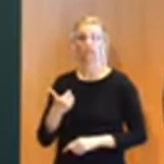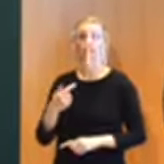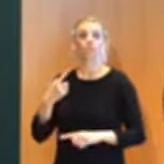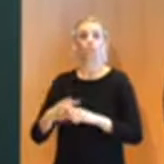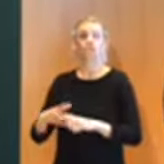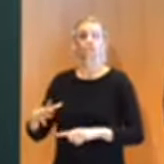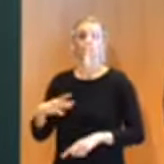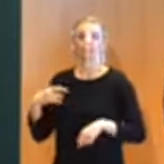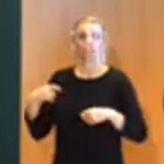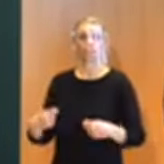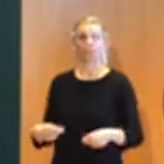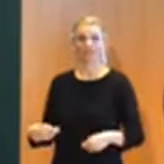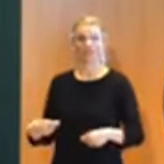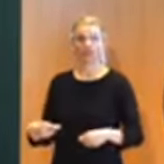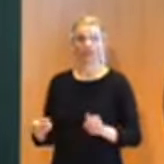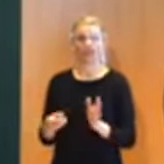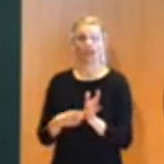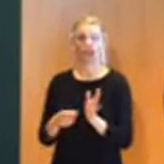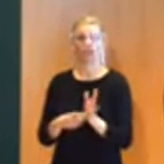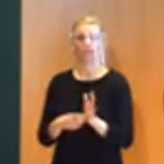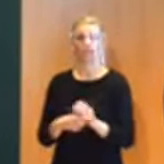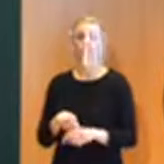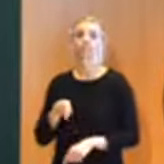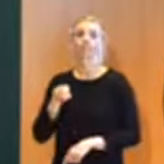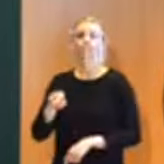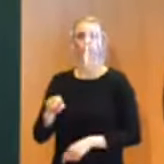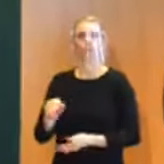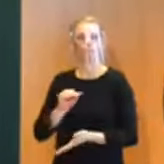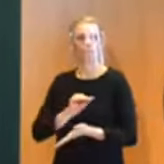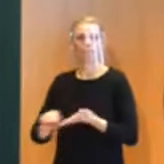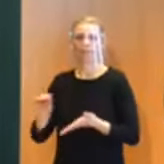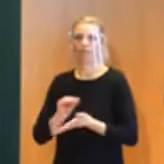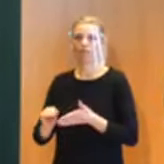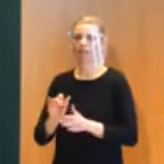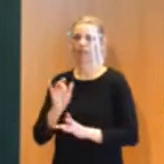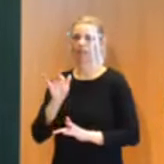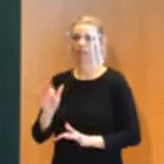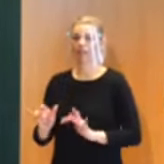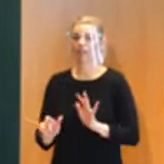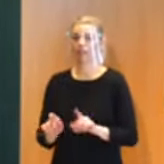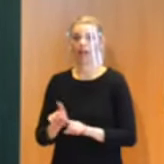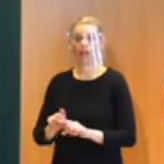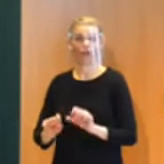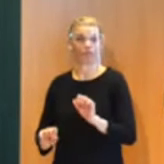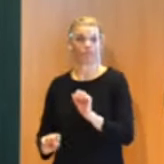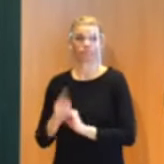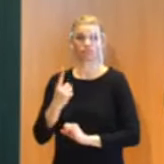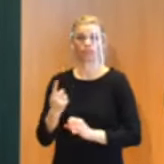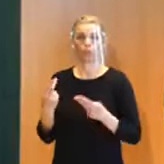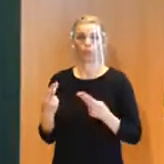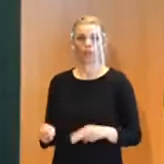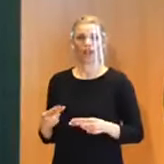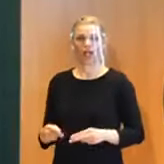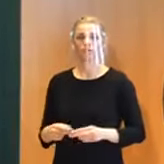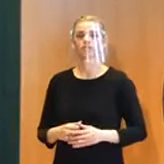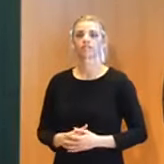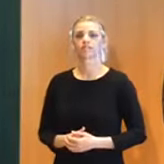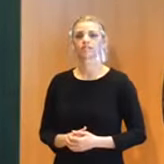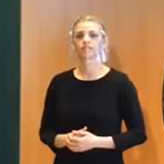pani prezidentky, čo je teda mimoriadne zriedkavá, ak nie bezprecedentná udalosť.